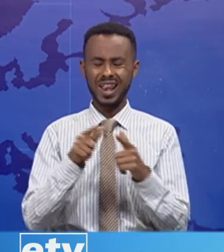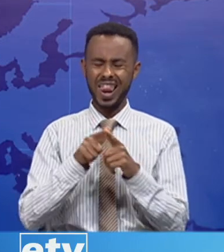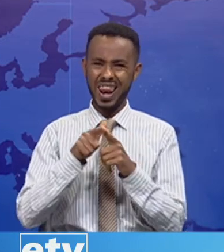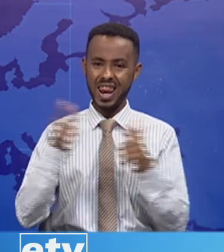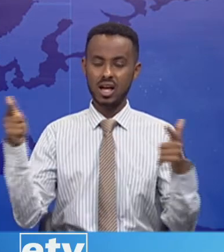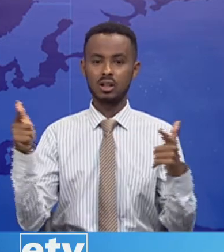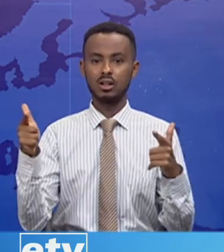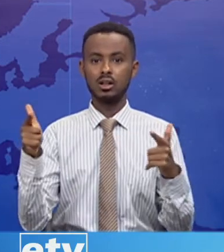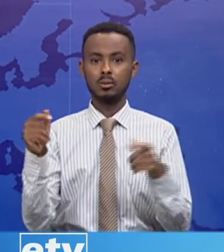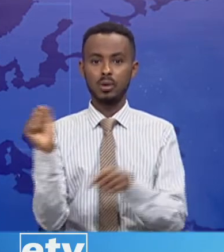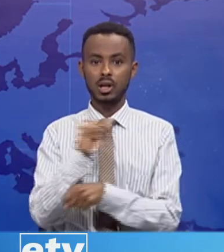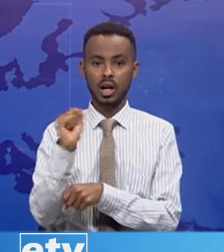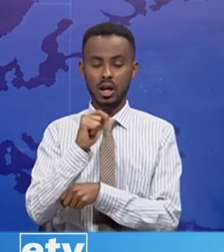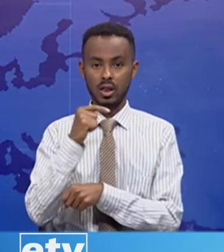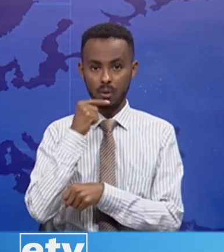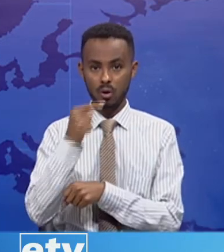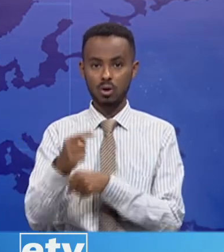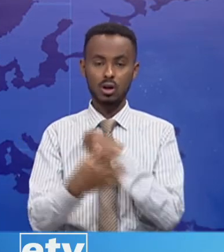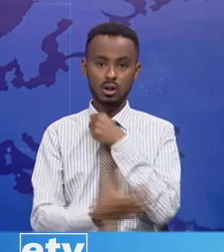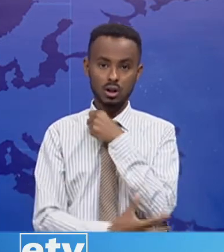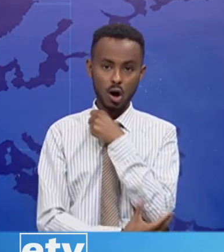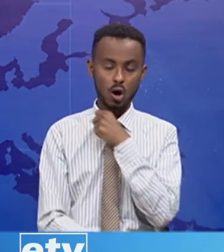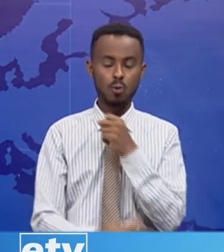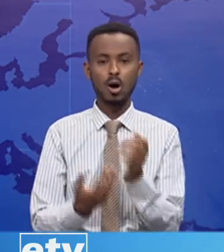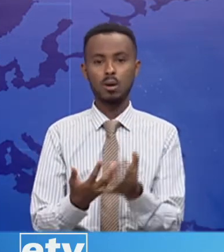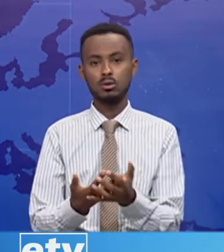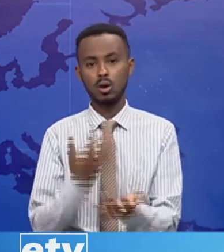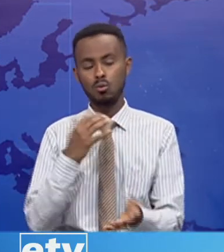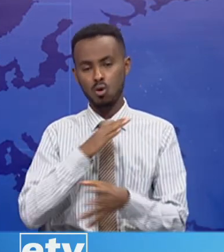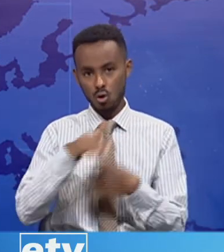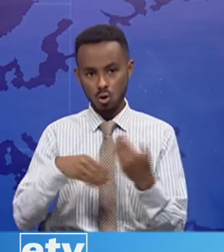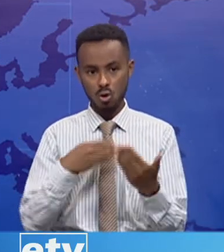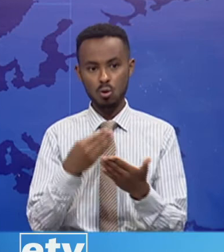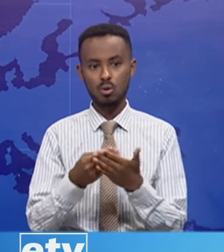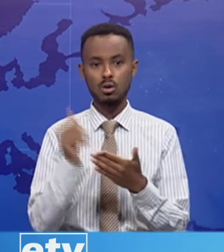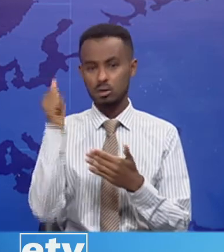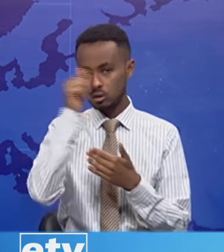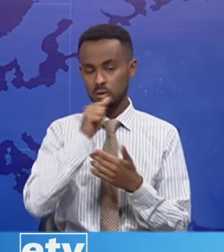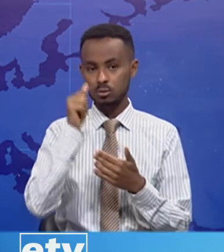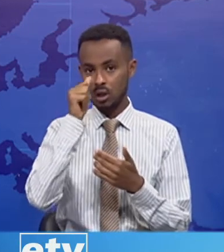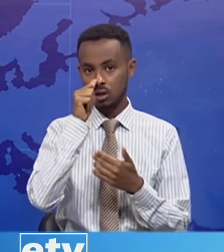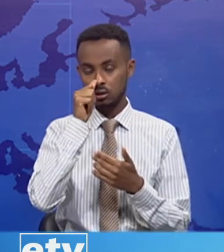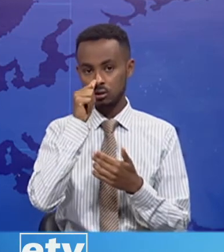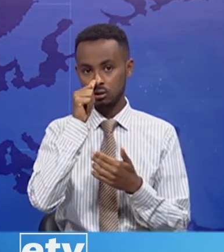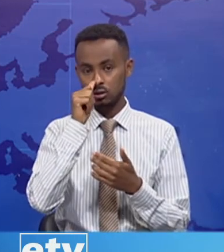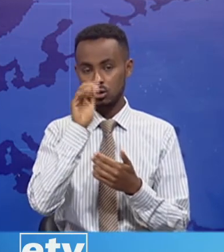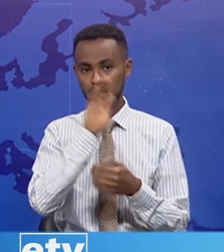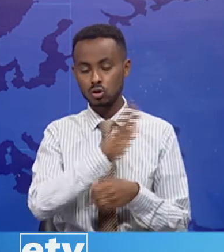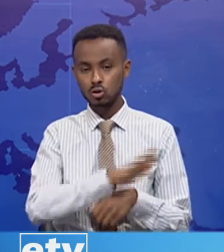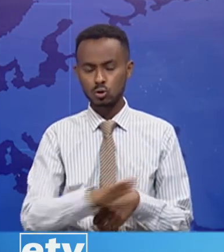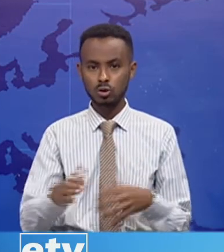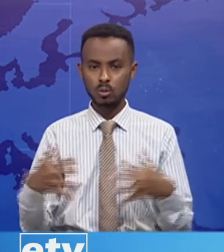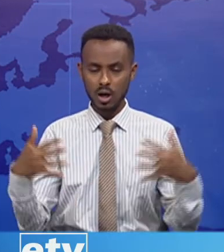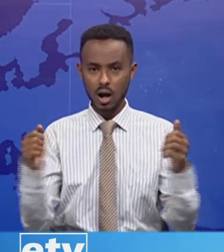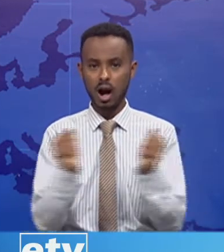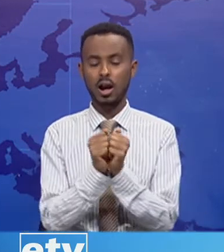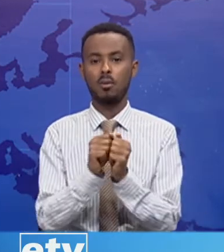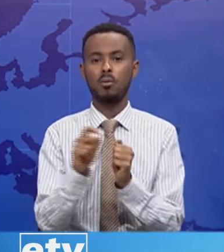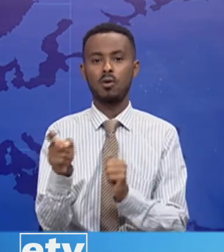መኪና የተባሉት ደሃውም ሀብታሙም ሁሉም የኢትዮጵያ ልጆች በጋራ